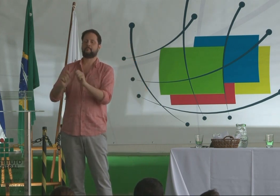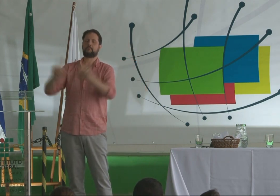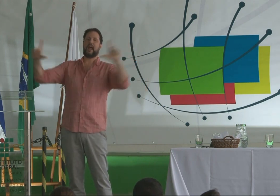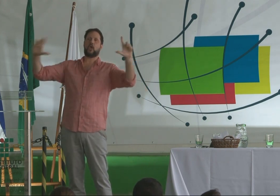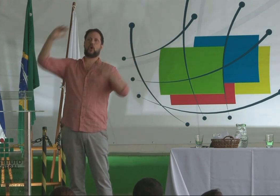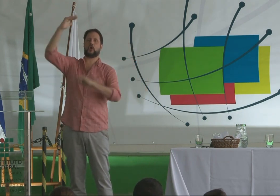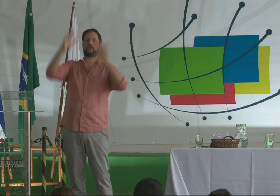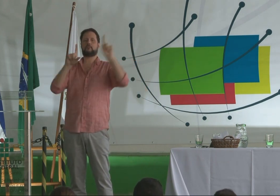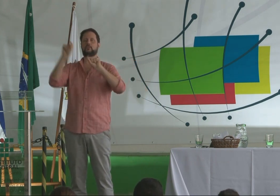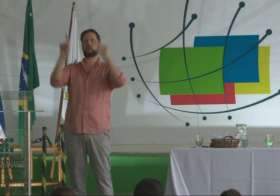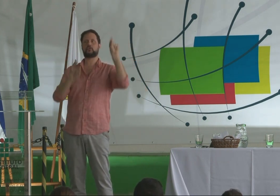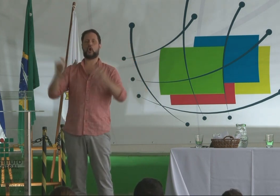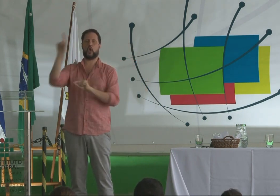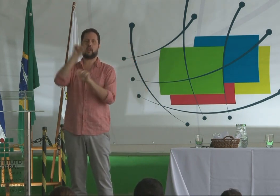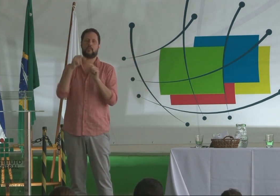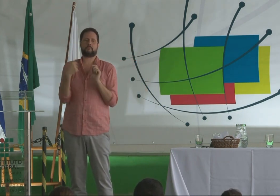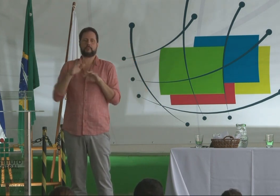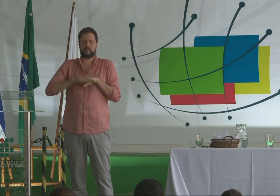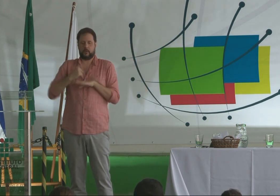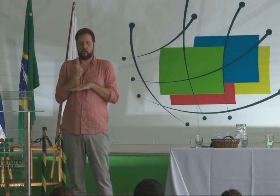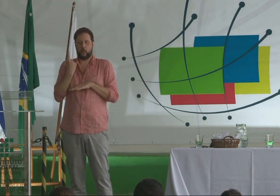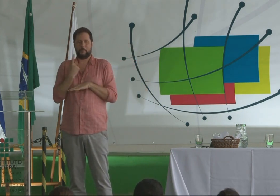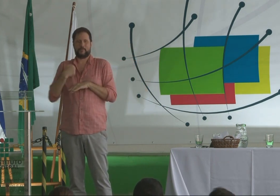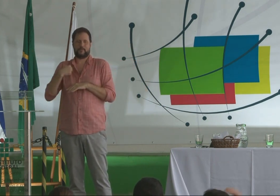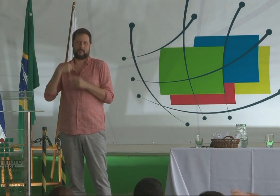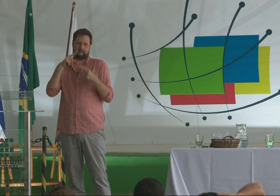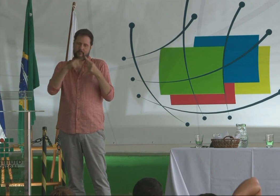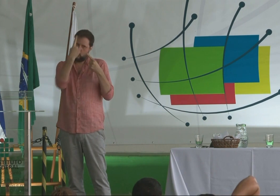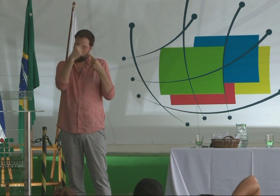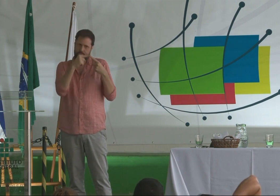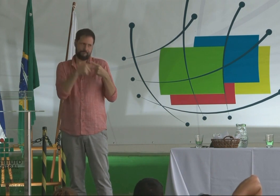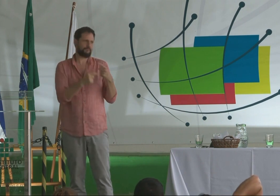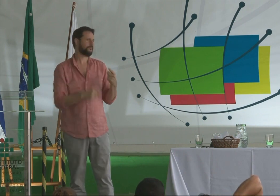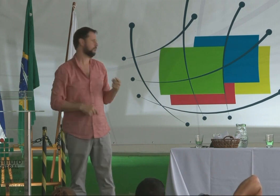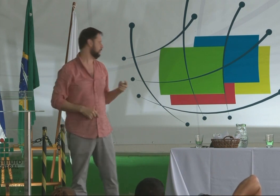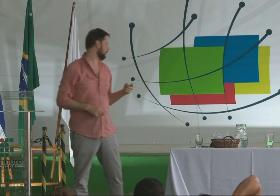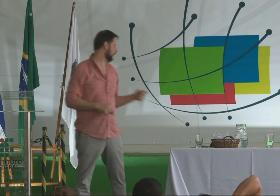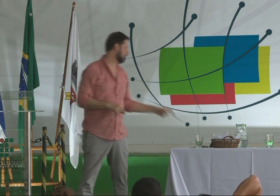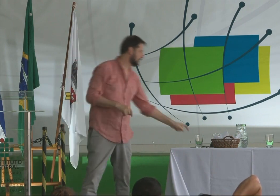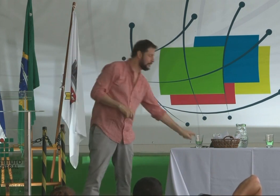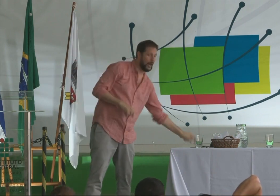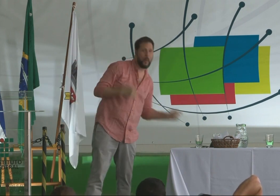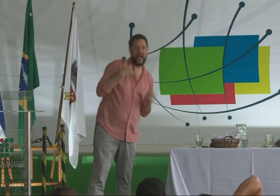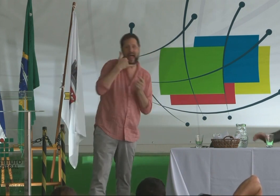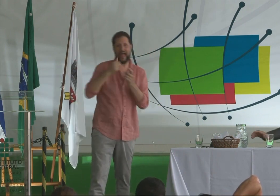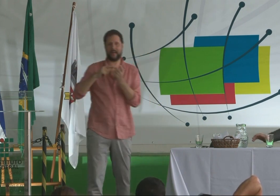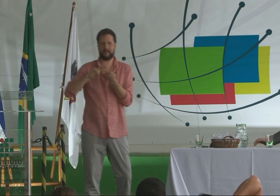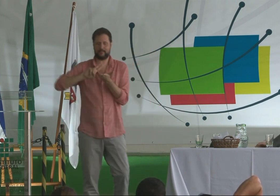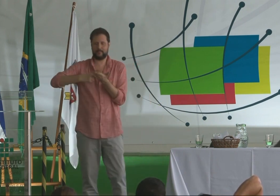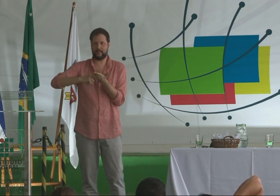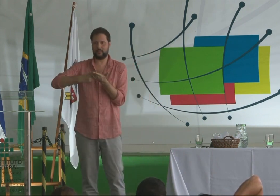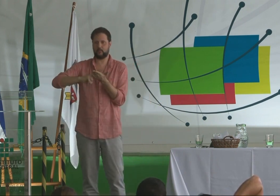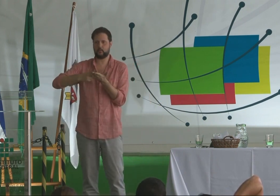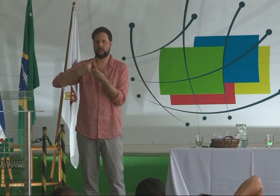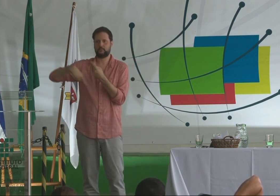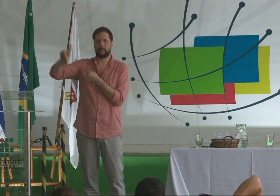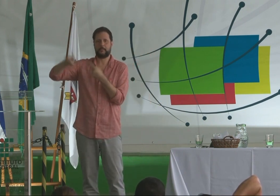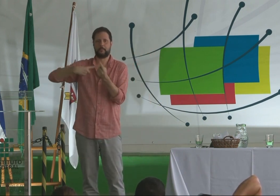mundo, mas o fato de eu poder, essa oportunidade, ler a minha língua em tamanho, assim como vocês escutem termos de audição adequadamente, é muito mais